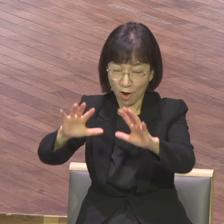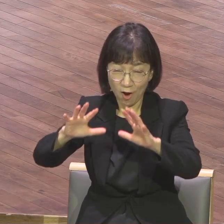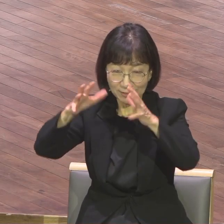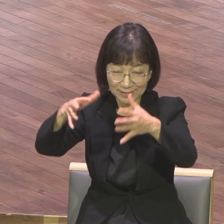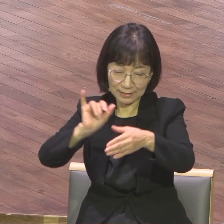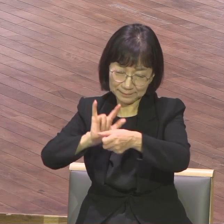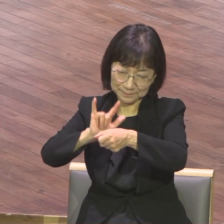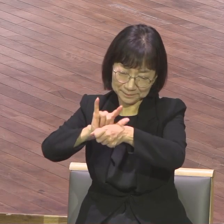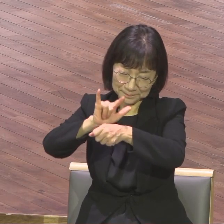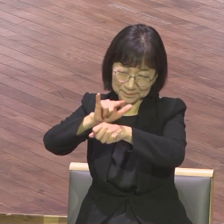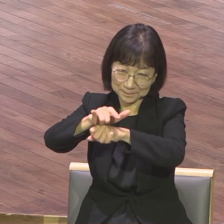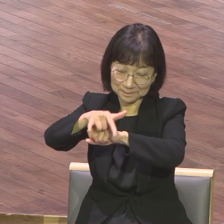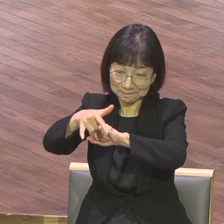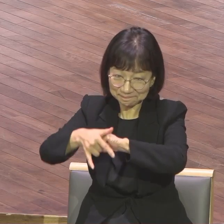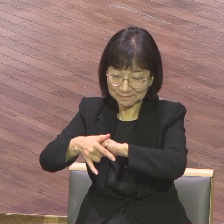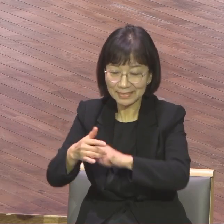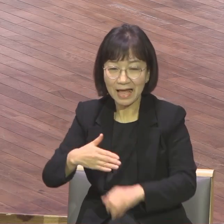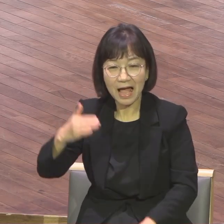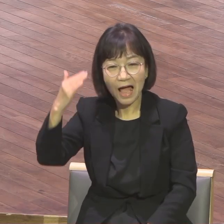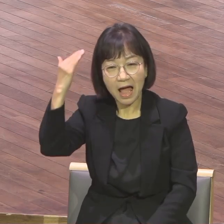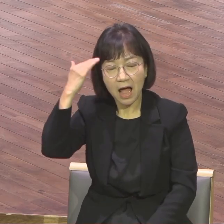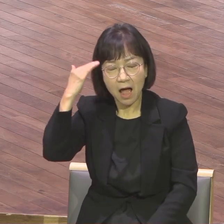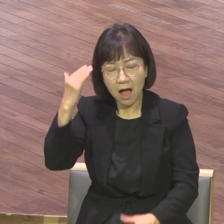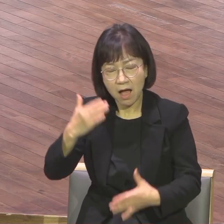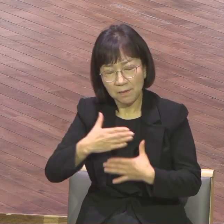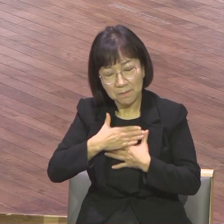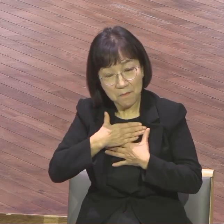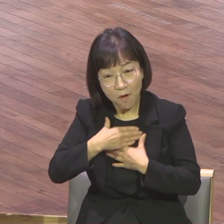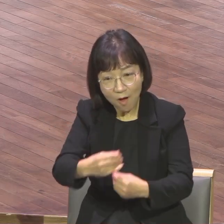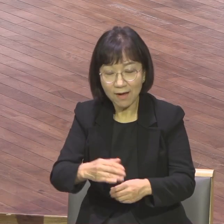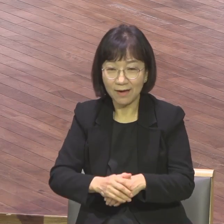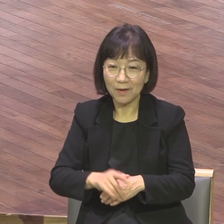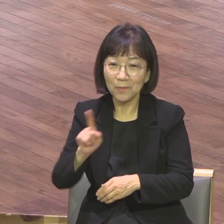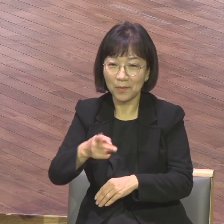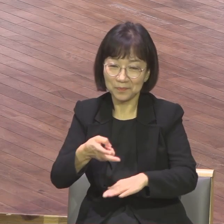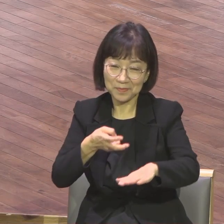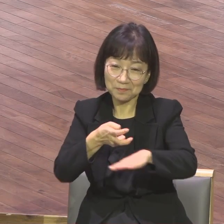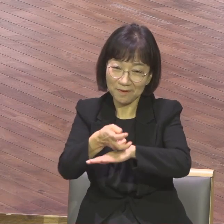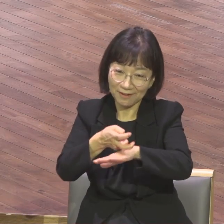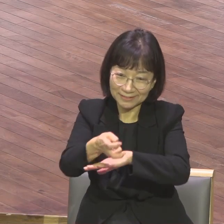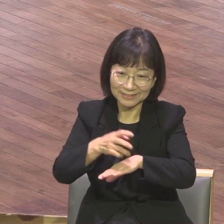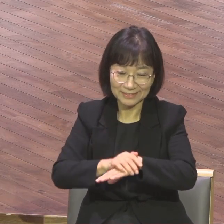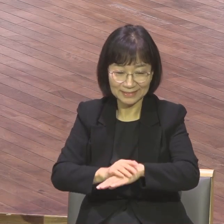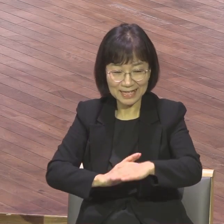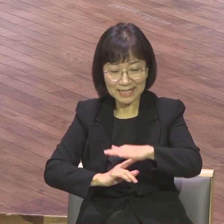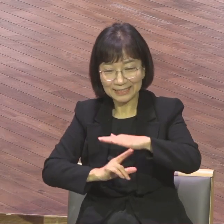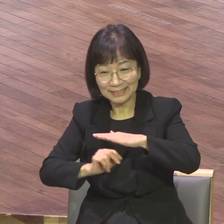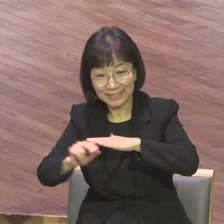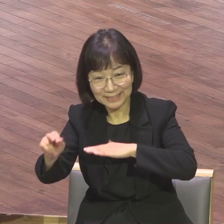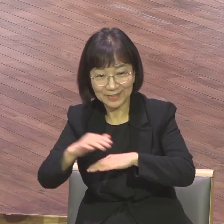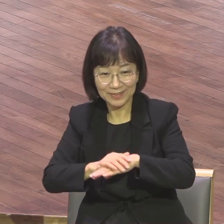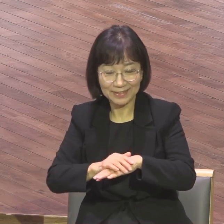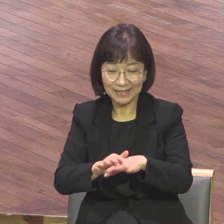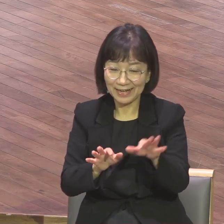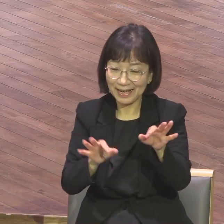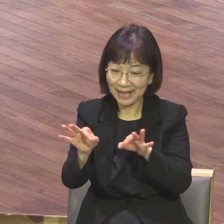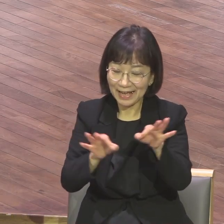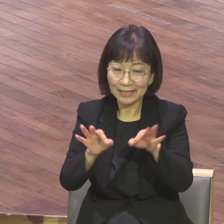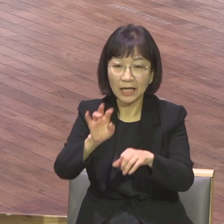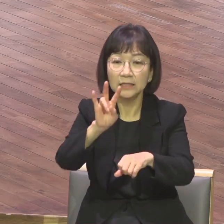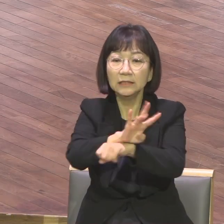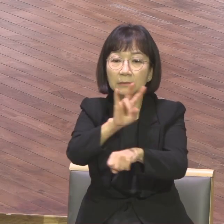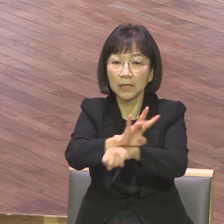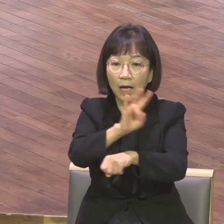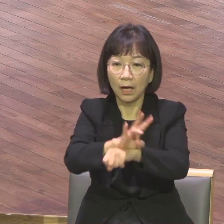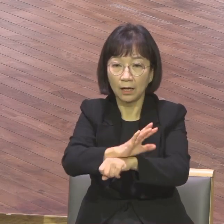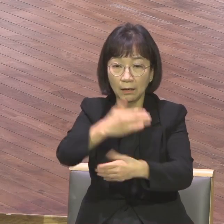우리나라 같이 편리한 데가 없어요. 그냥 버스 있지, 지하철 있지, 남은 뭐 이렇게 24시 그런 슈퍼